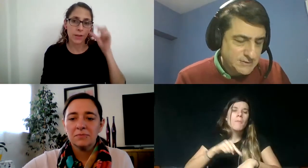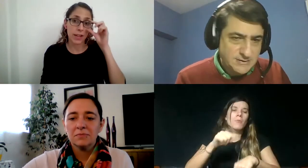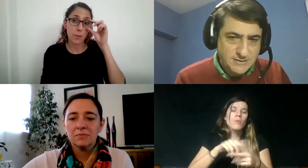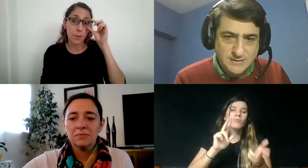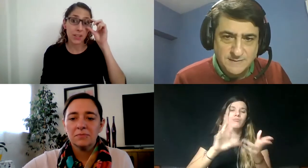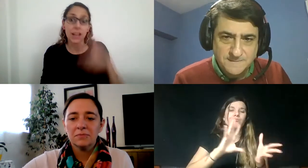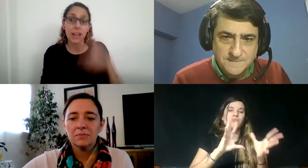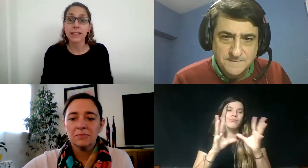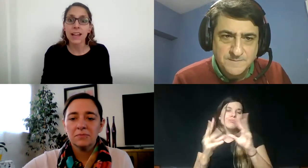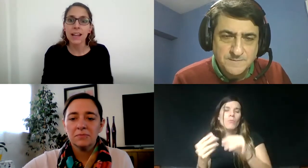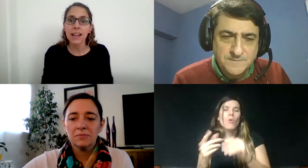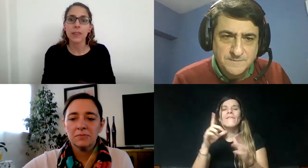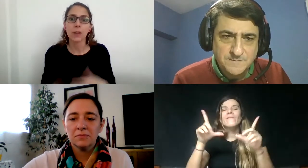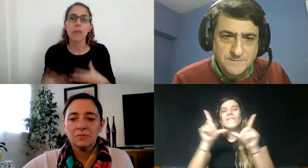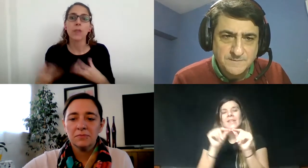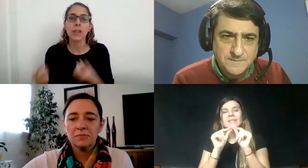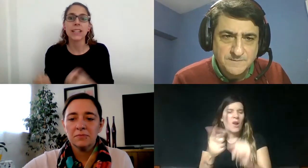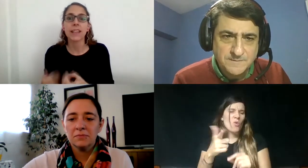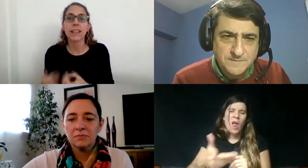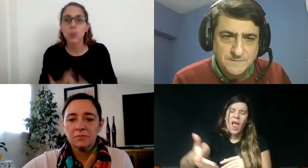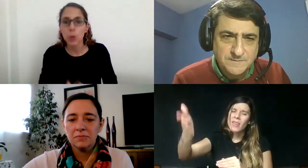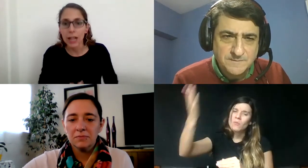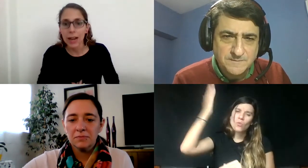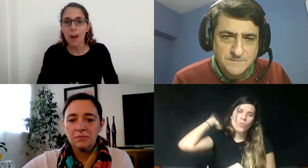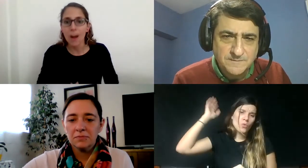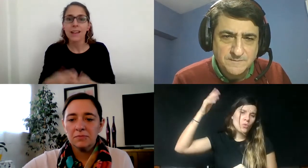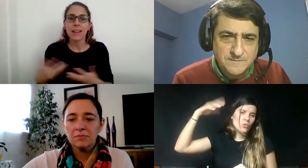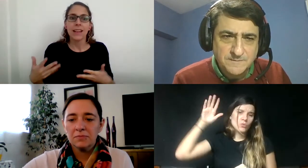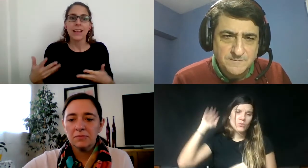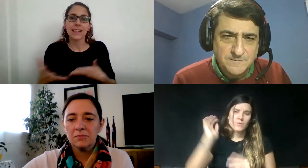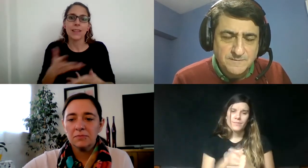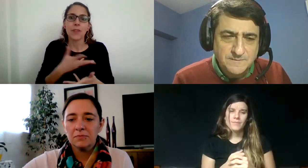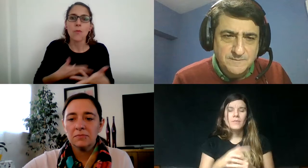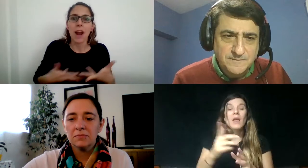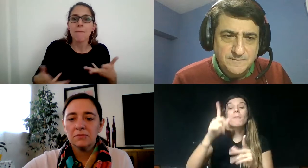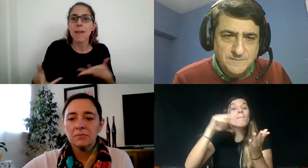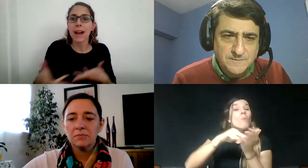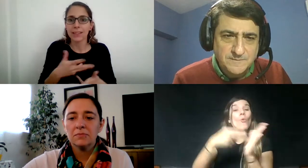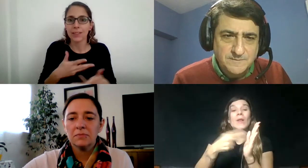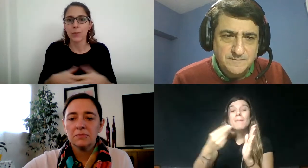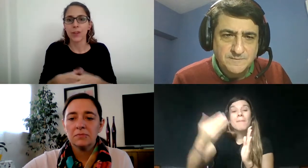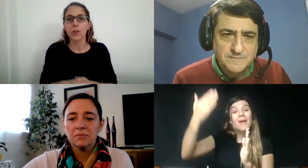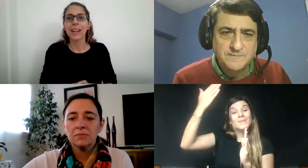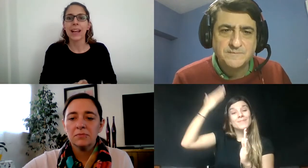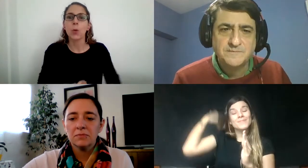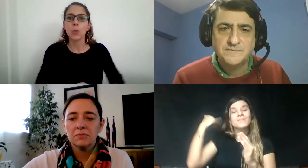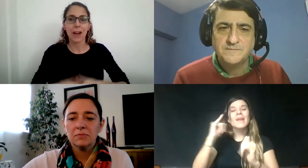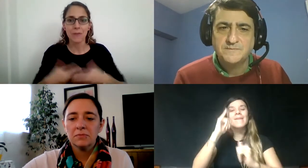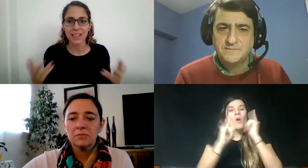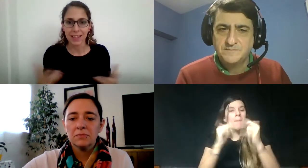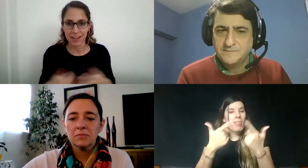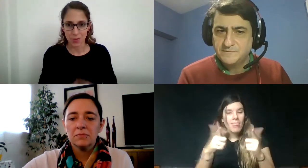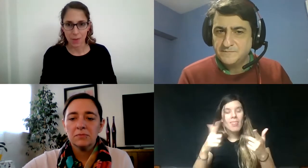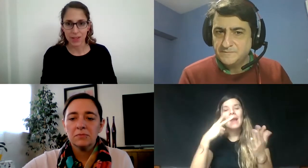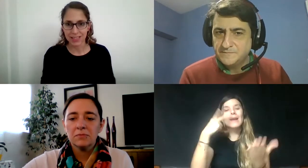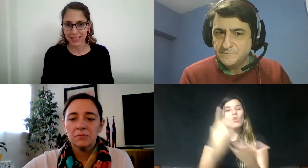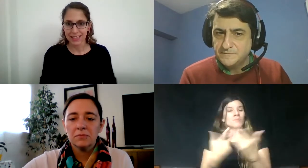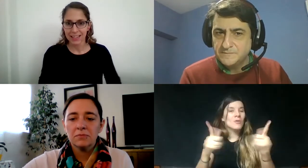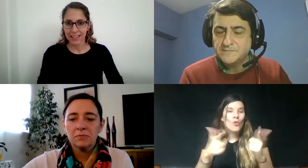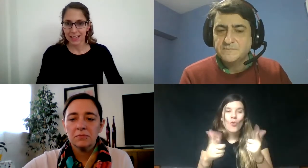es que vinieron personas de Italia y con la influencia de su lengua se fue como armando, pero no es que hay una fecha en la que